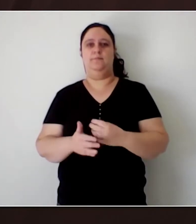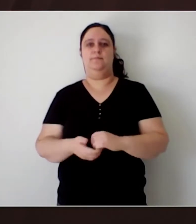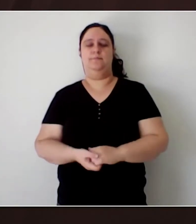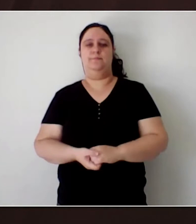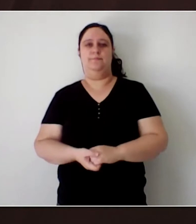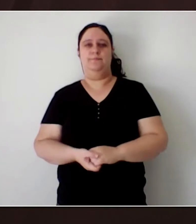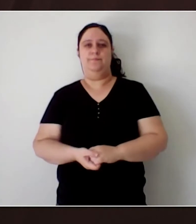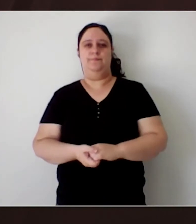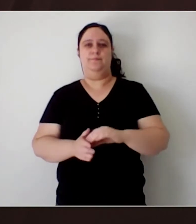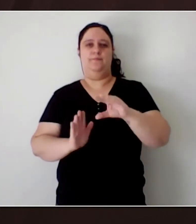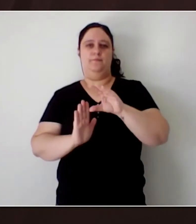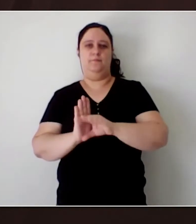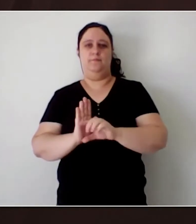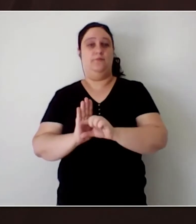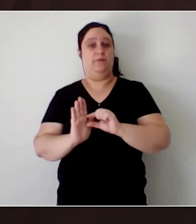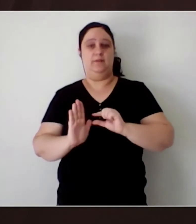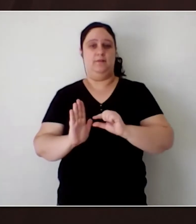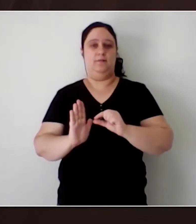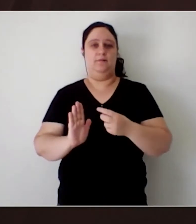versículo 11.